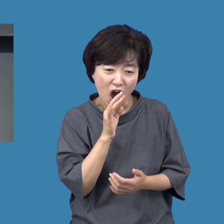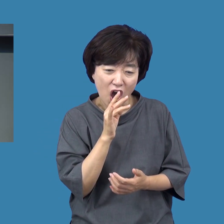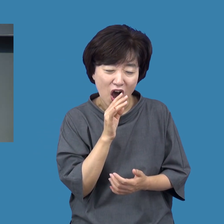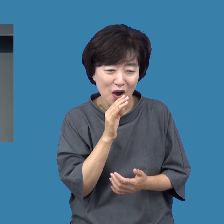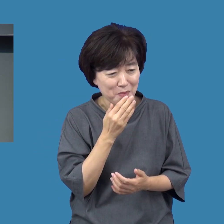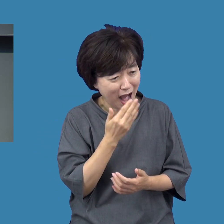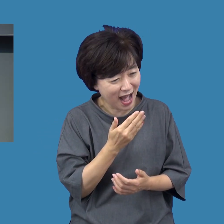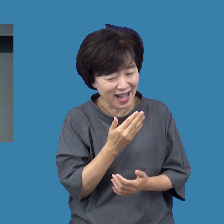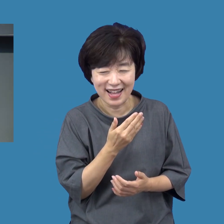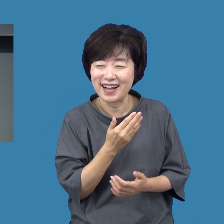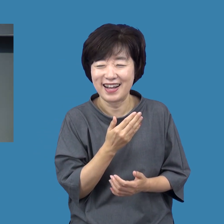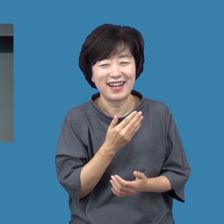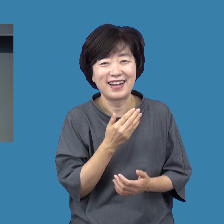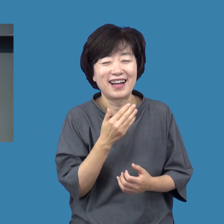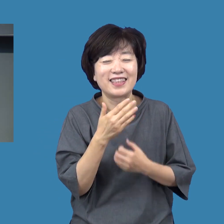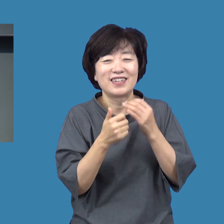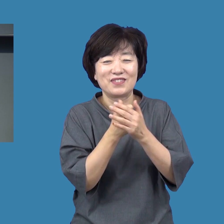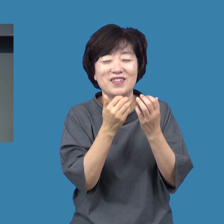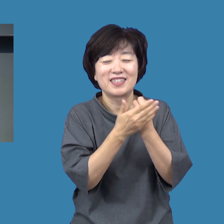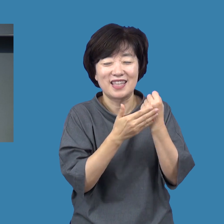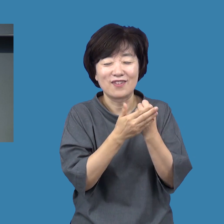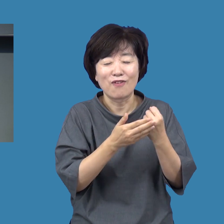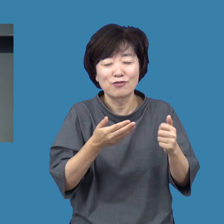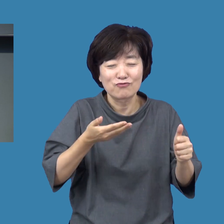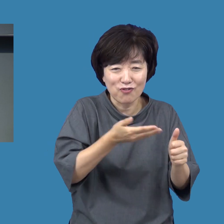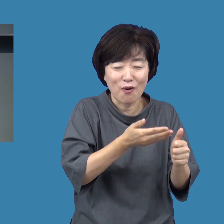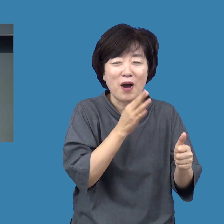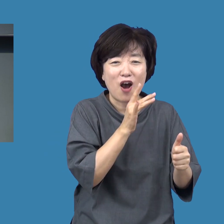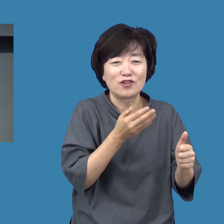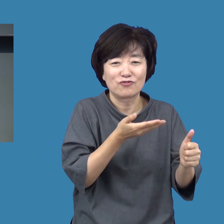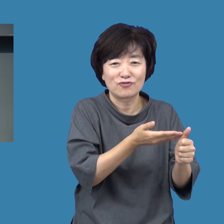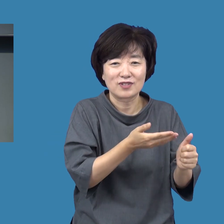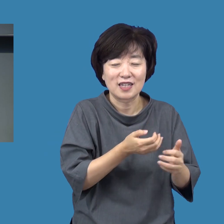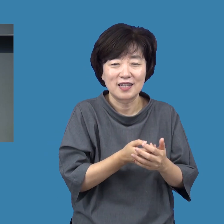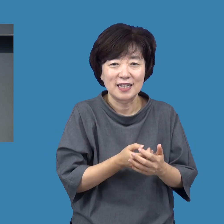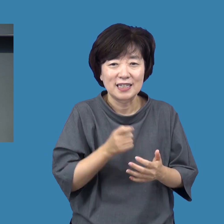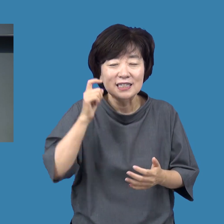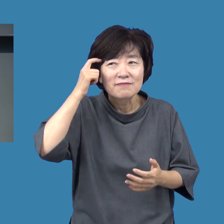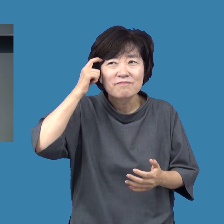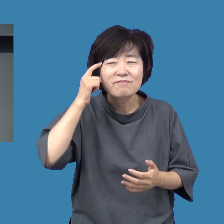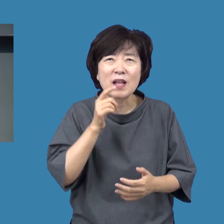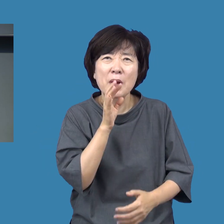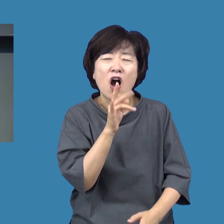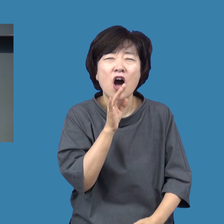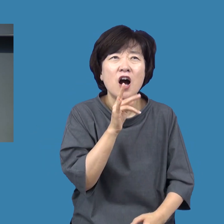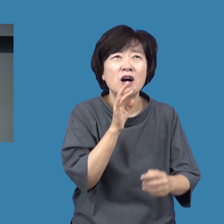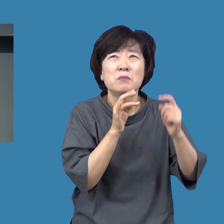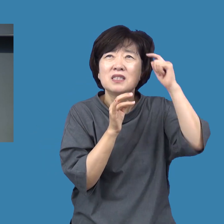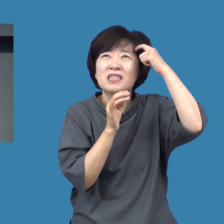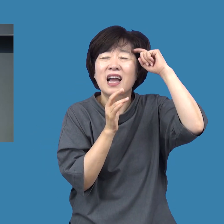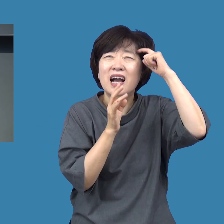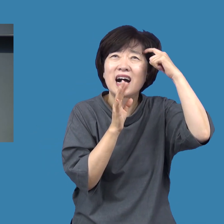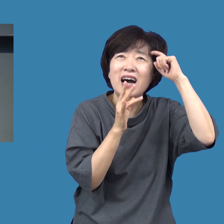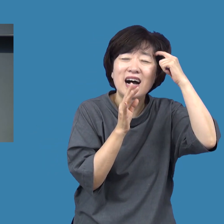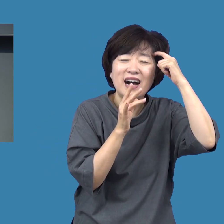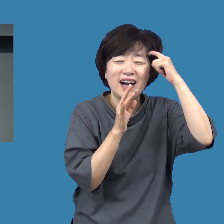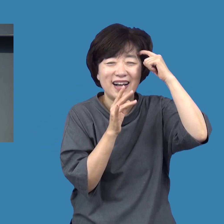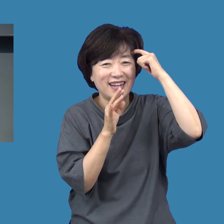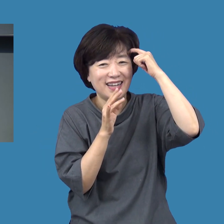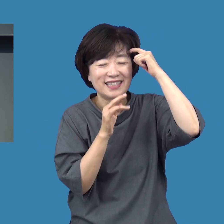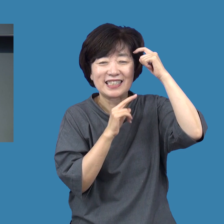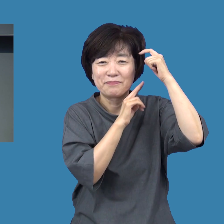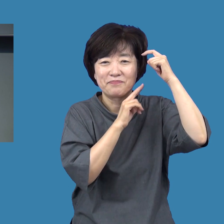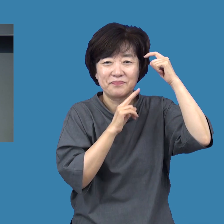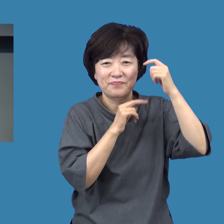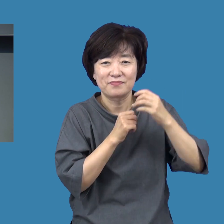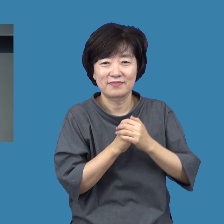은혜지. 그런데 이성이 강한 사람은 방언 기도하면서도 그런 의심들을 해요. 근데 여러분 분명히 여기 뭐라 그러냐면